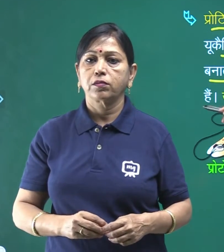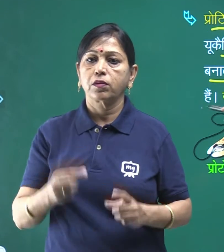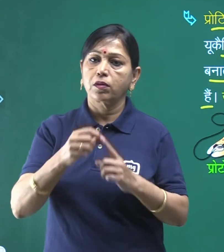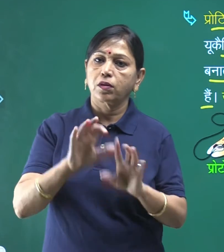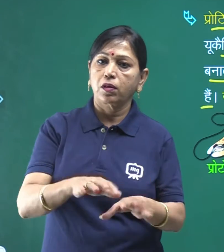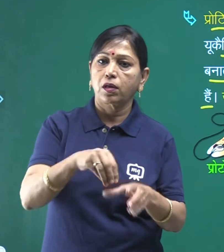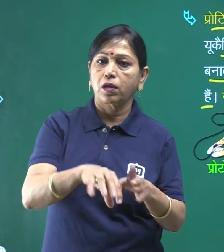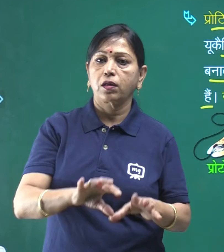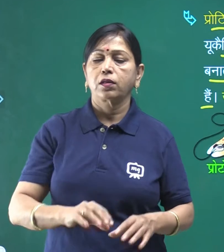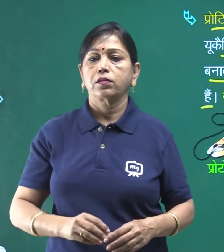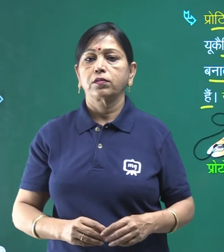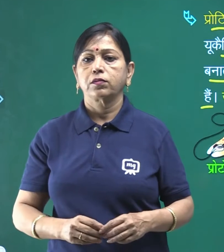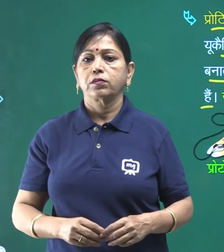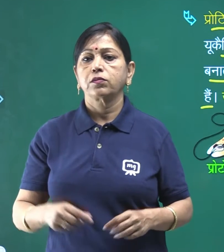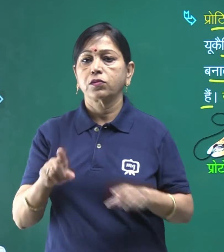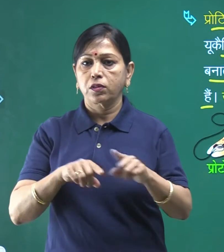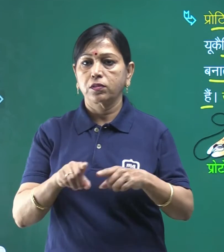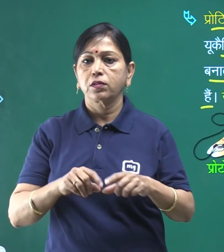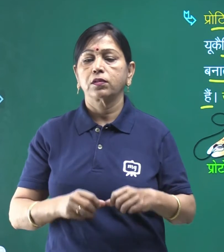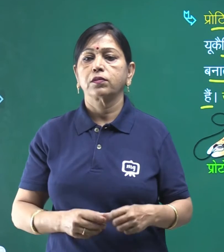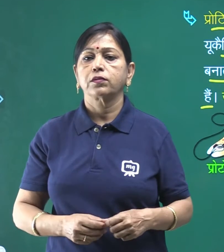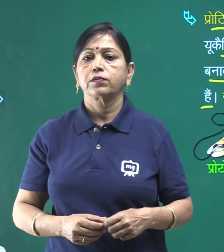रखा है। जैसे